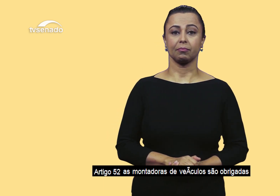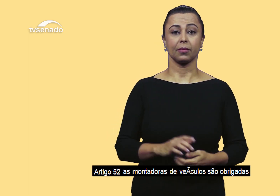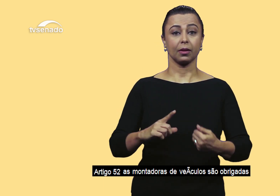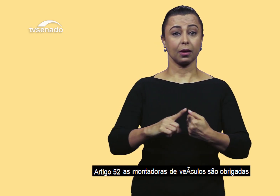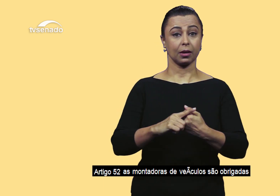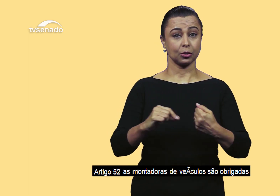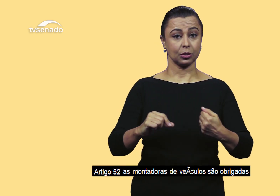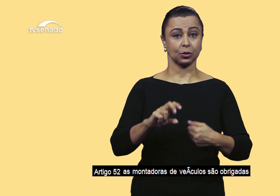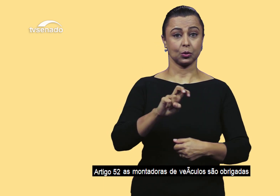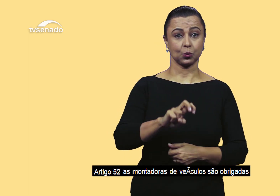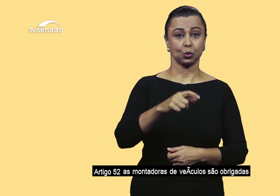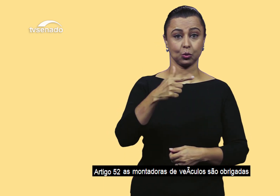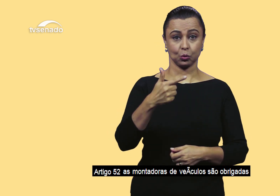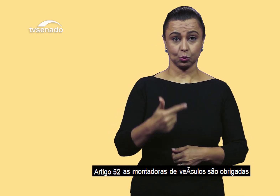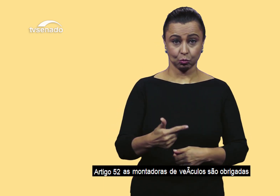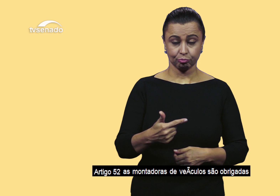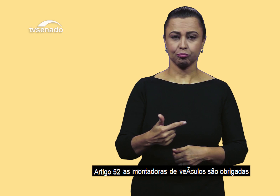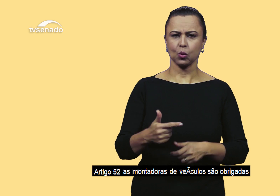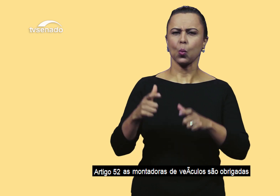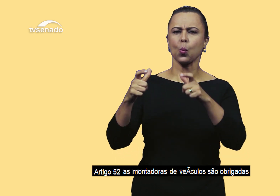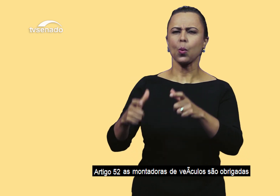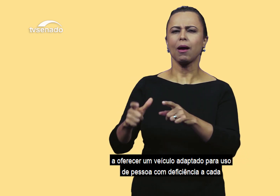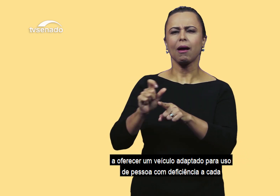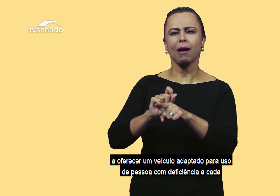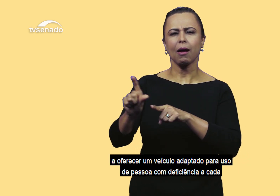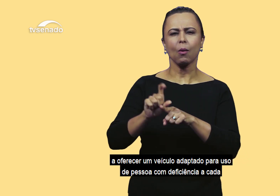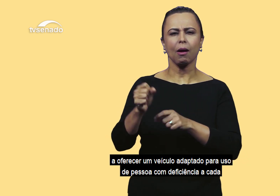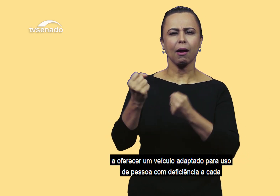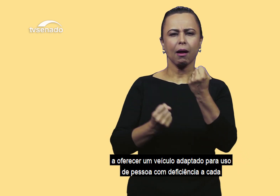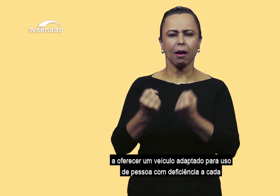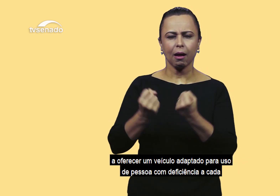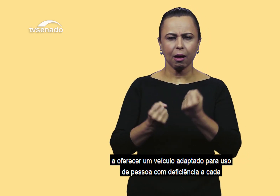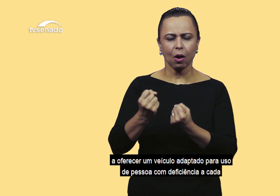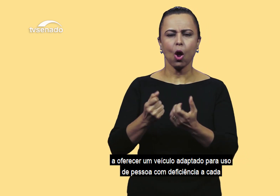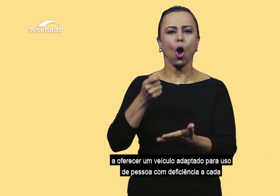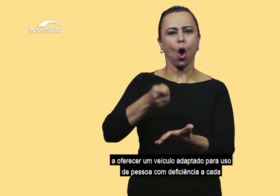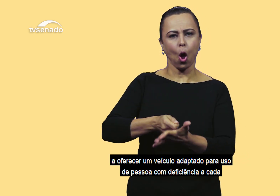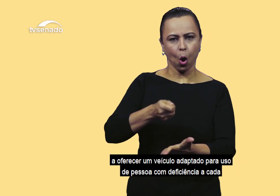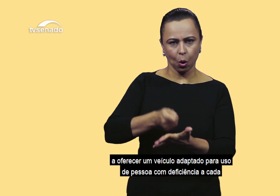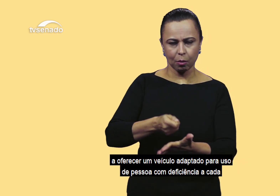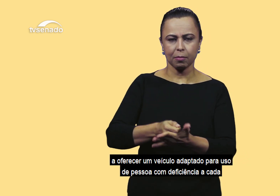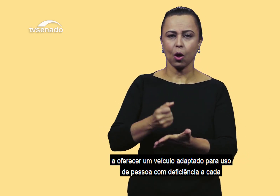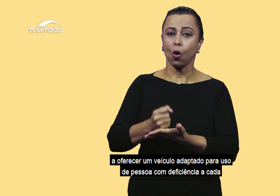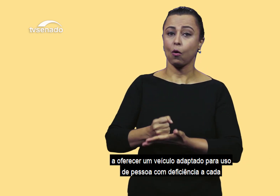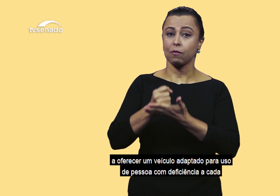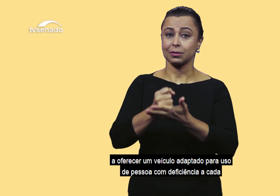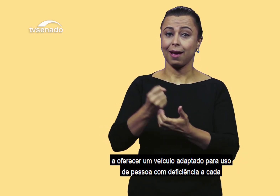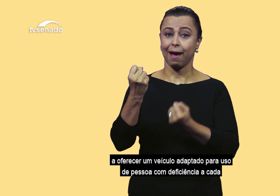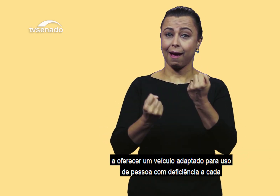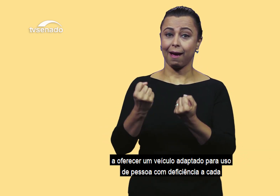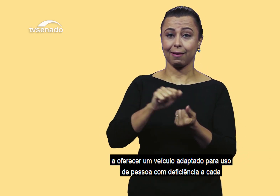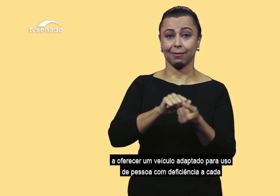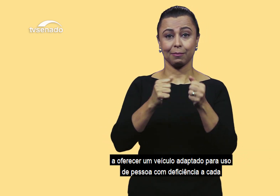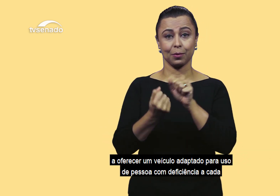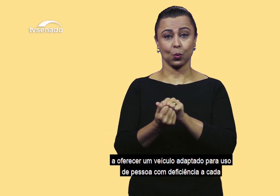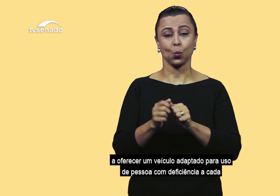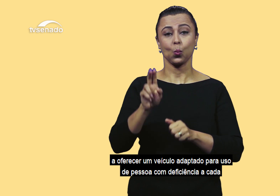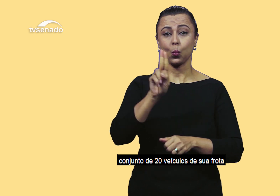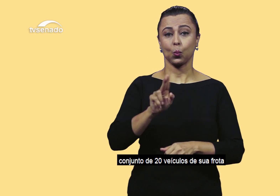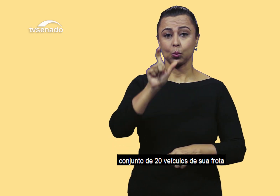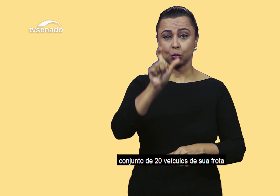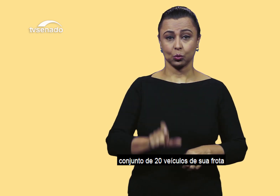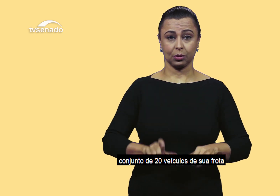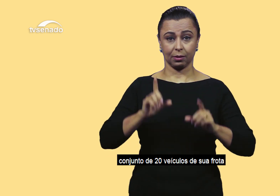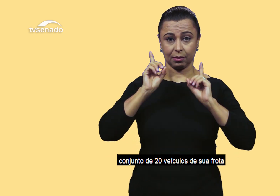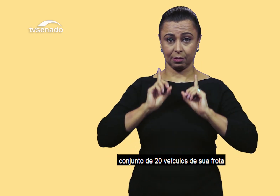Artigo 52 As locadoras de veículos são obrigadas a oferecer um veículo adaptado para uso de pessoa com